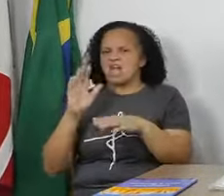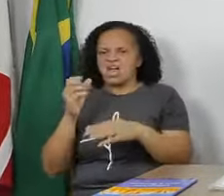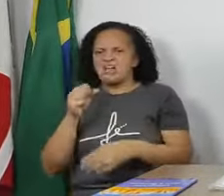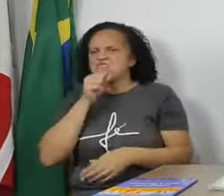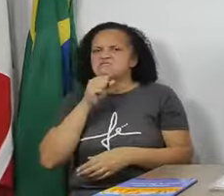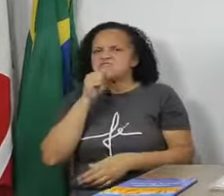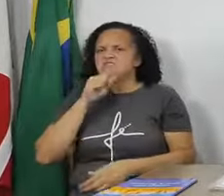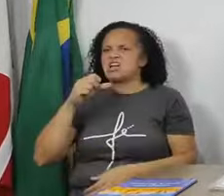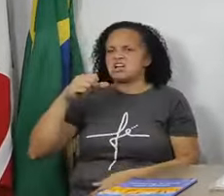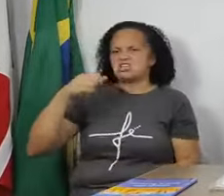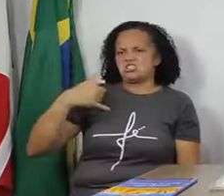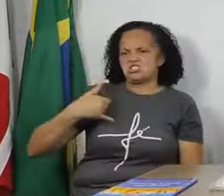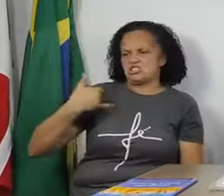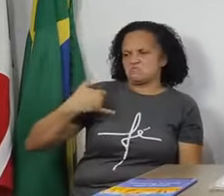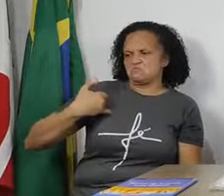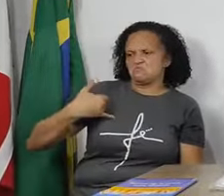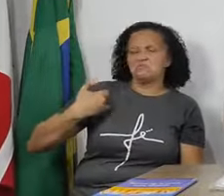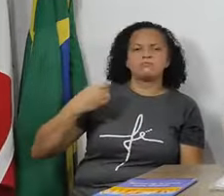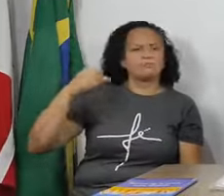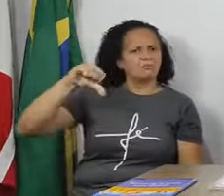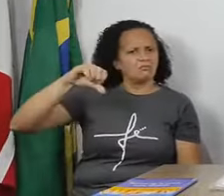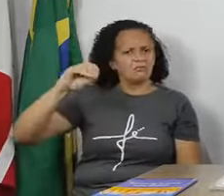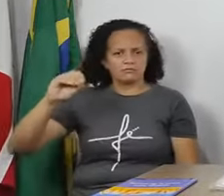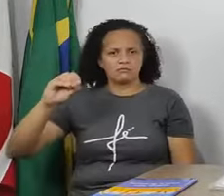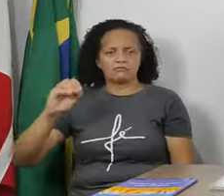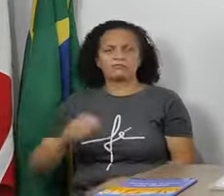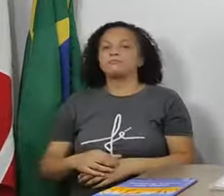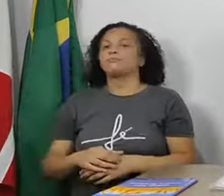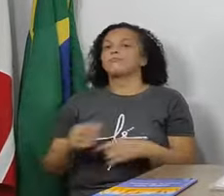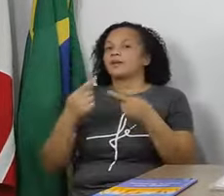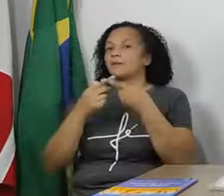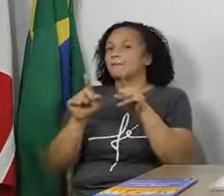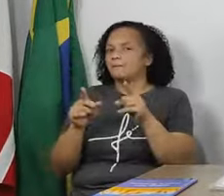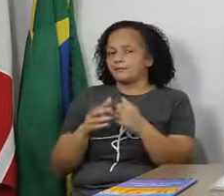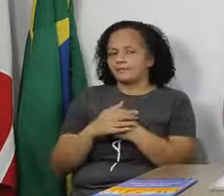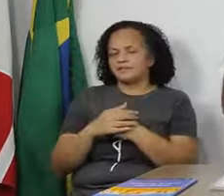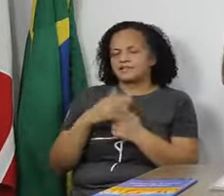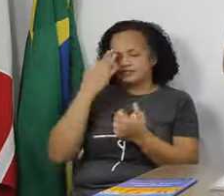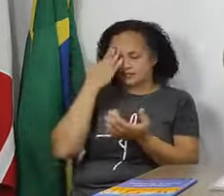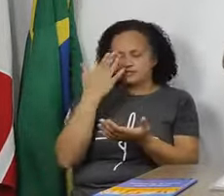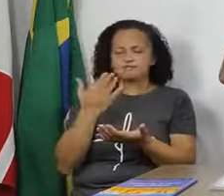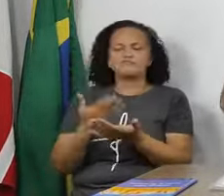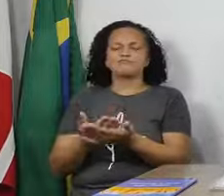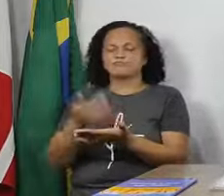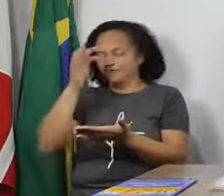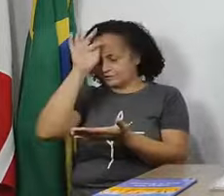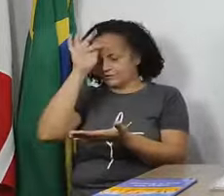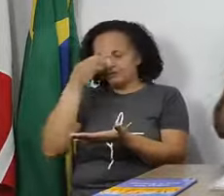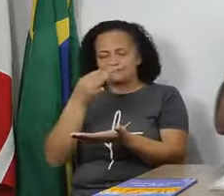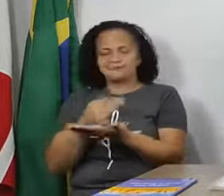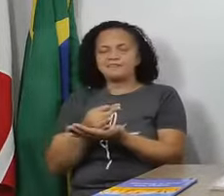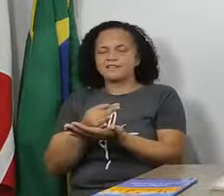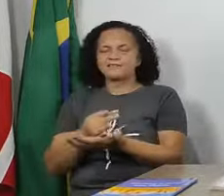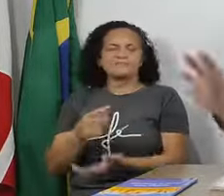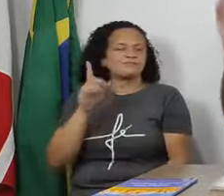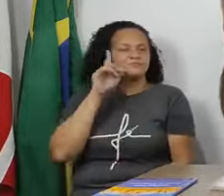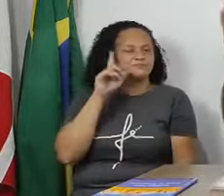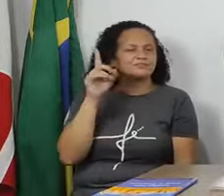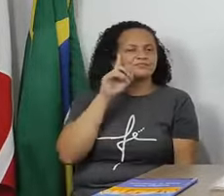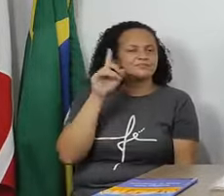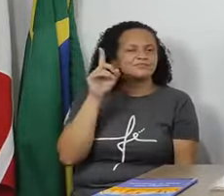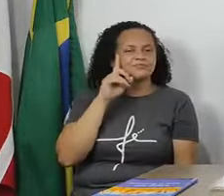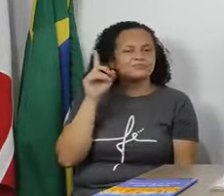se firmou na palavra de Deus, e ele fortalecia a sua fé todos os dias, dando